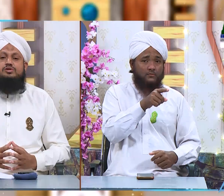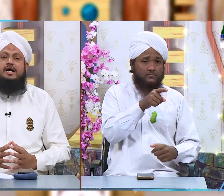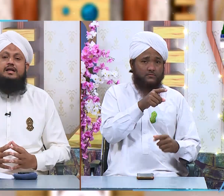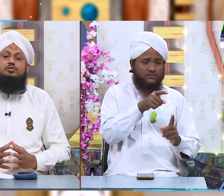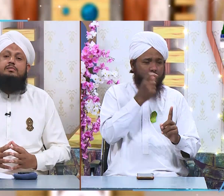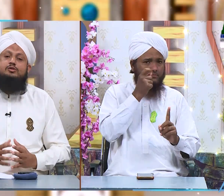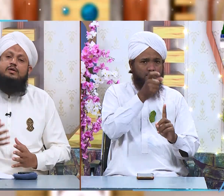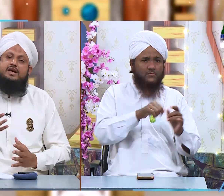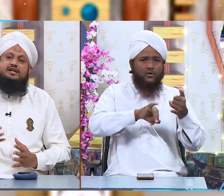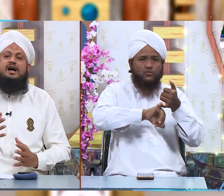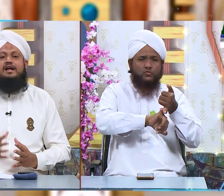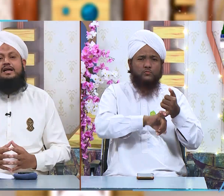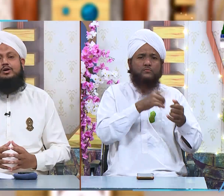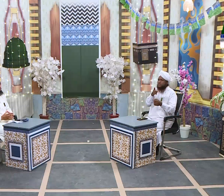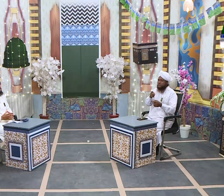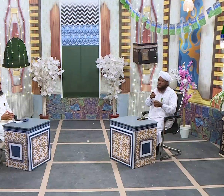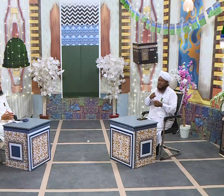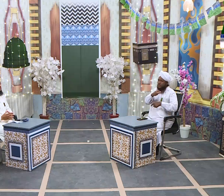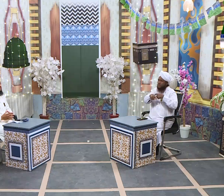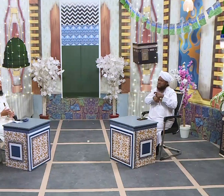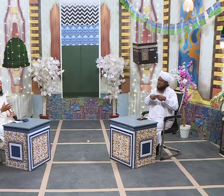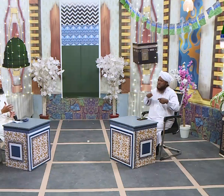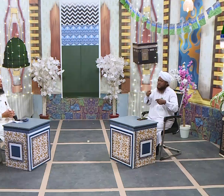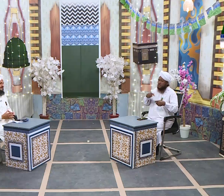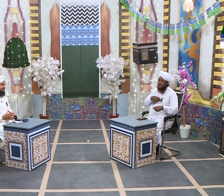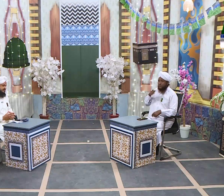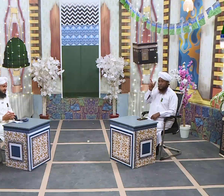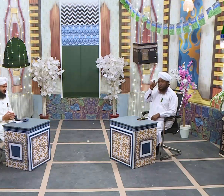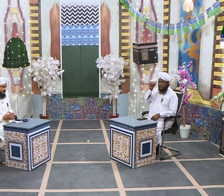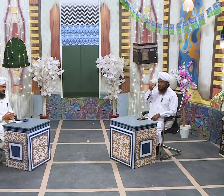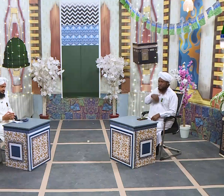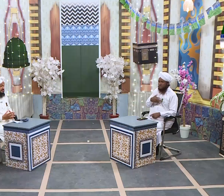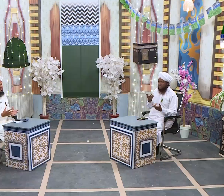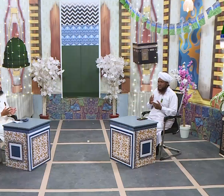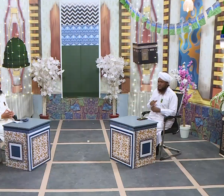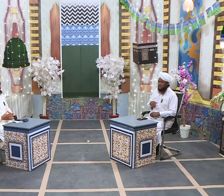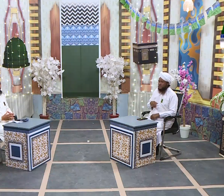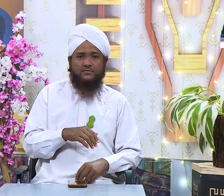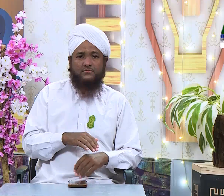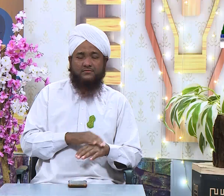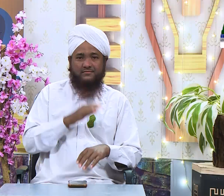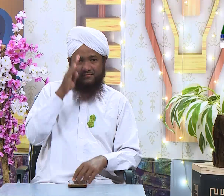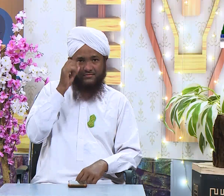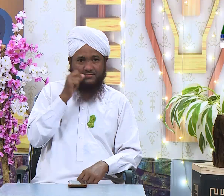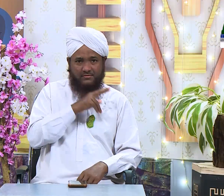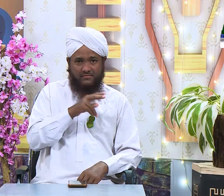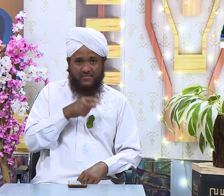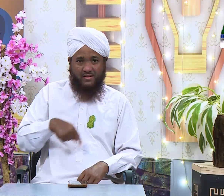اے سمامہ تمہارا کیا حال ہے اور تمہارا اپنے بارے میں کیا گمان ہے؟ پیارے اسلامی بھائیوں، نبی پاک صلی اللہ علیہ وسلم